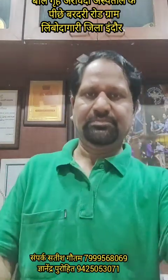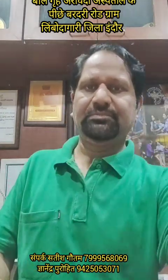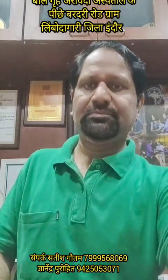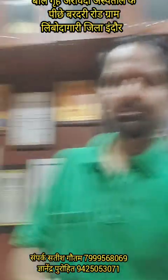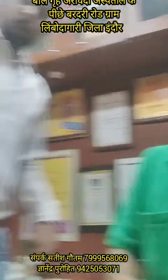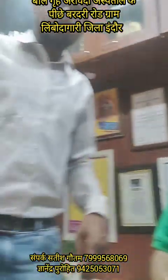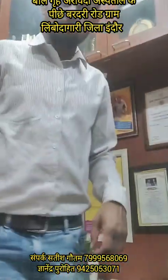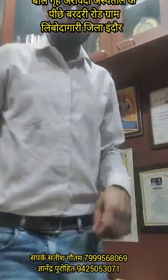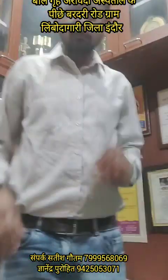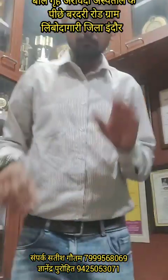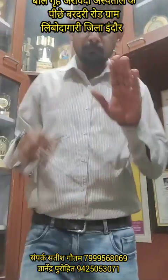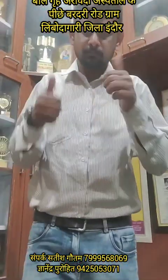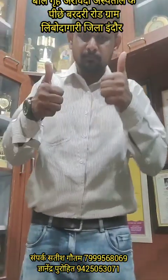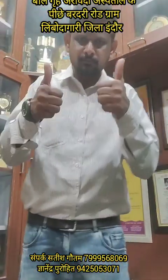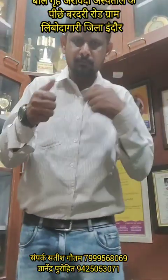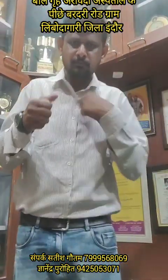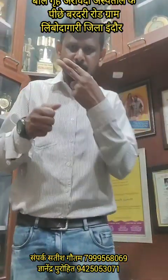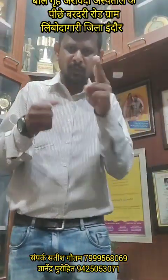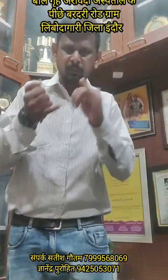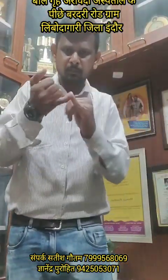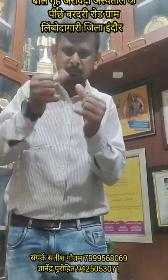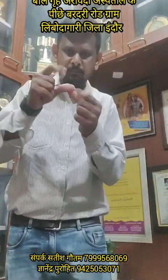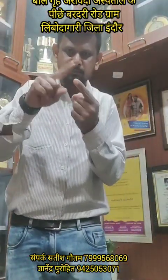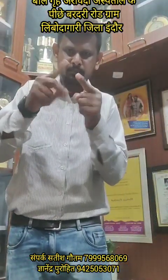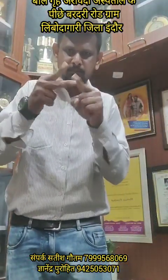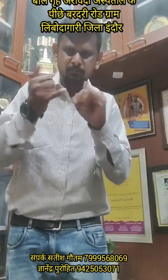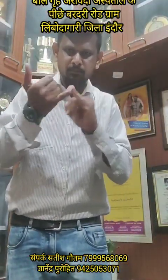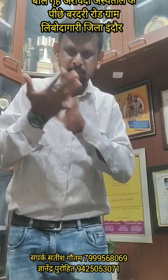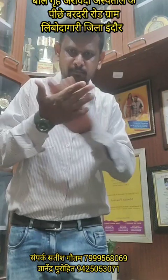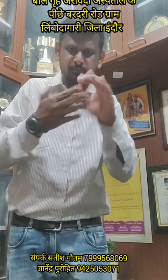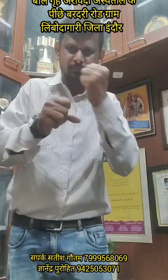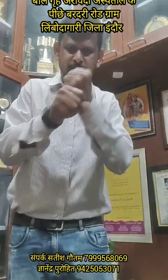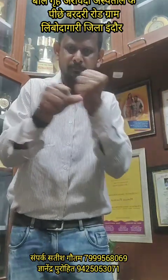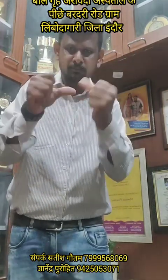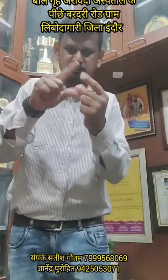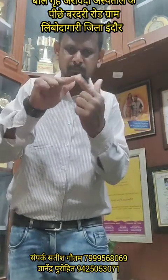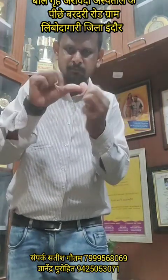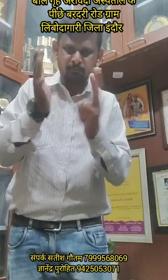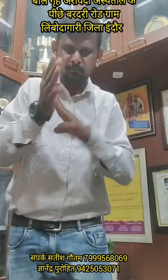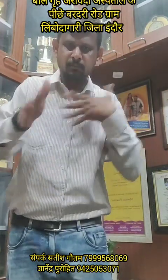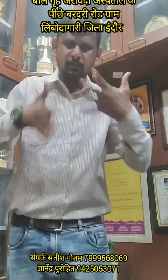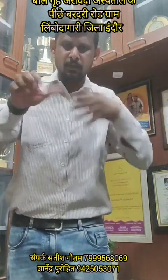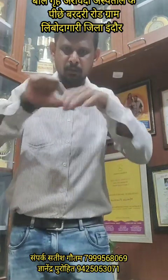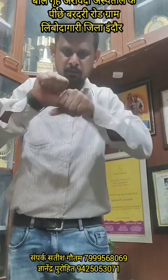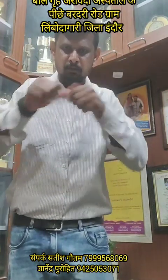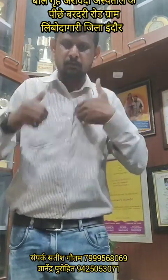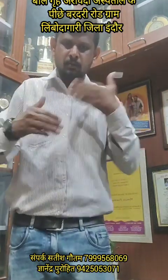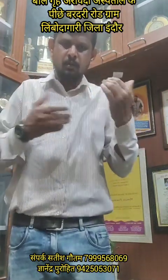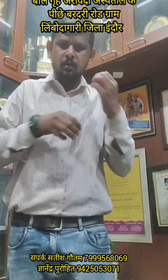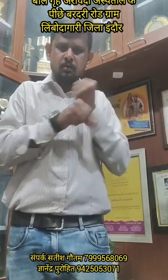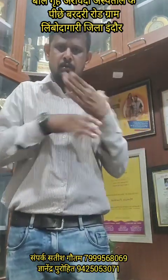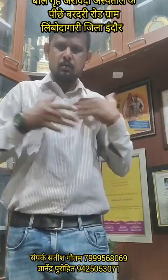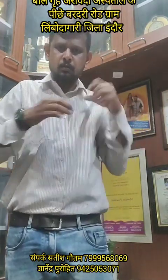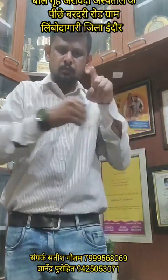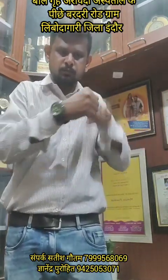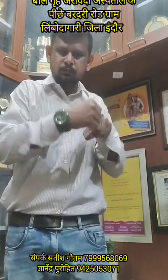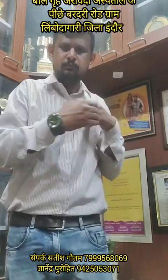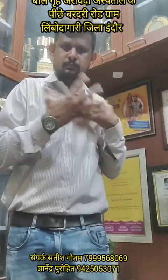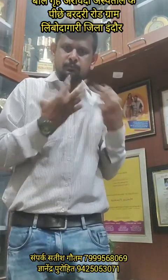रहे हैं। ये सतीश गौतम जी हैं, ये अपना नाम बता रहे हैं, ये मूक बधिर हैं, इनको आप वीडियो कॉल